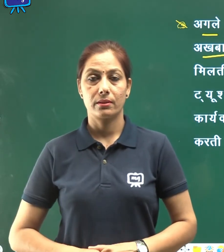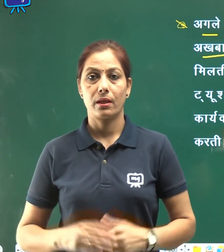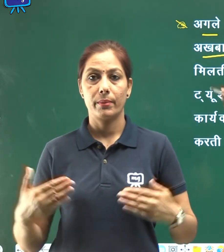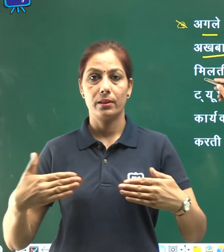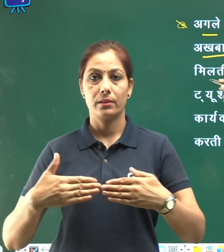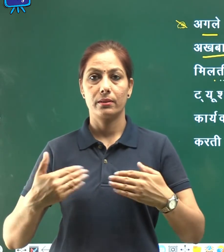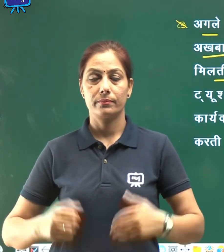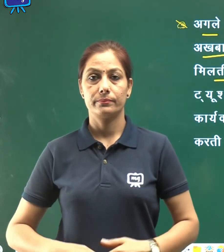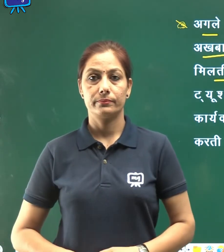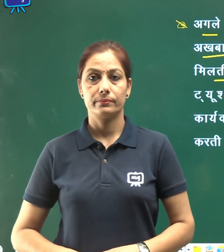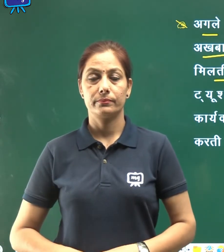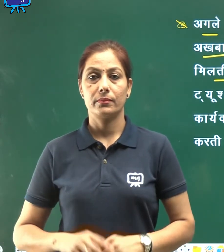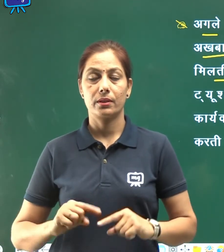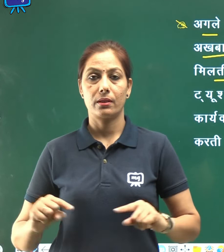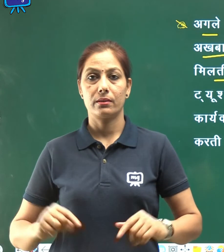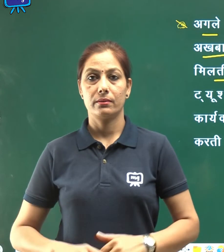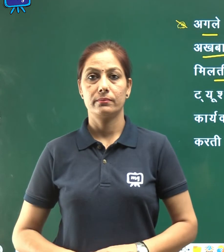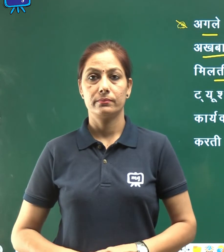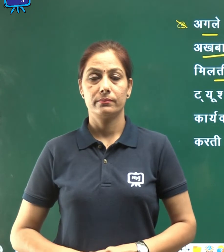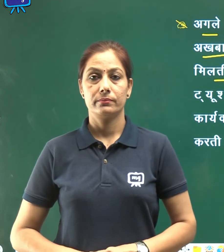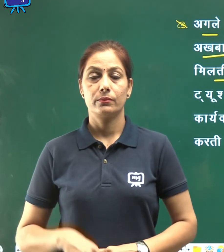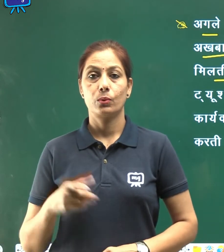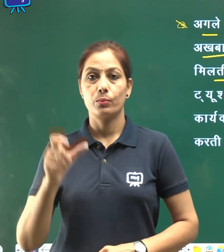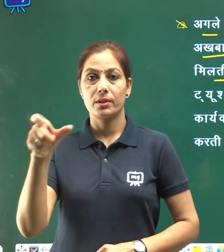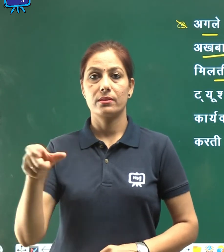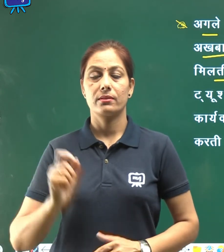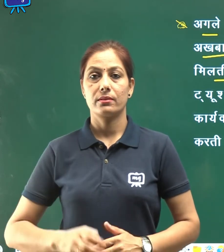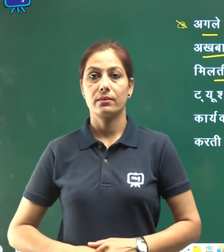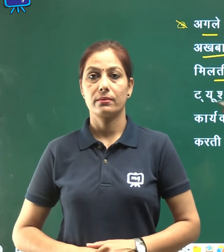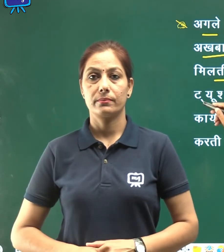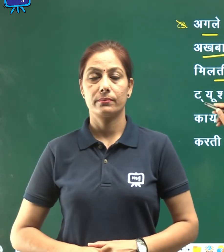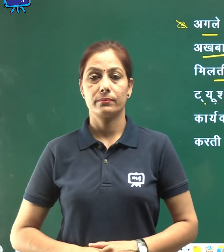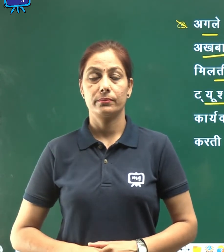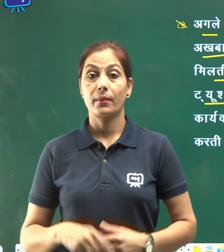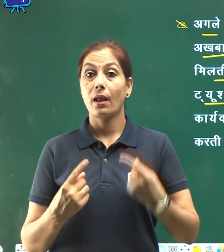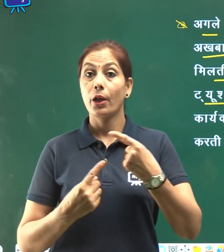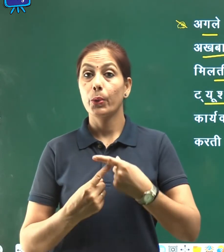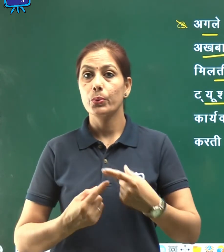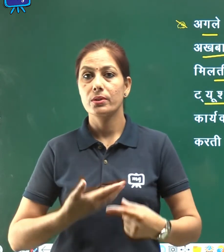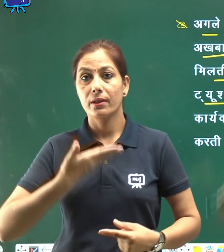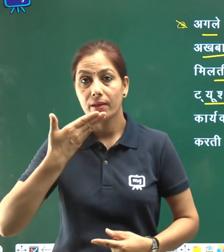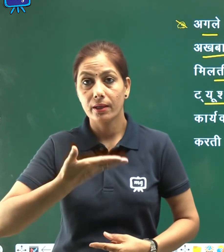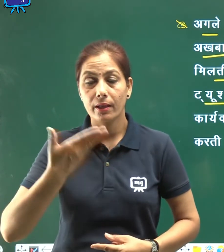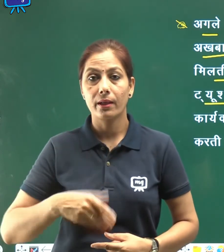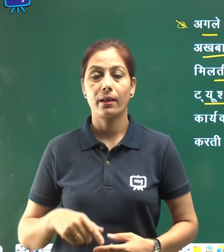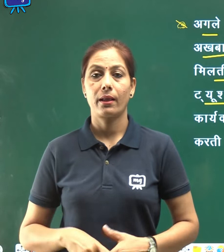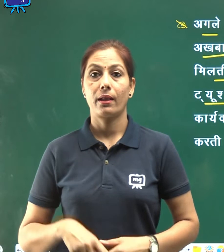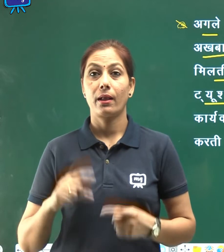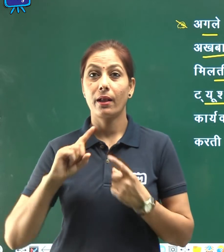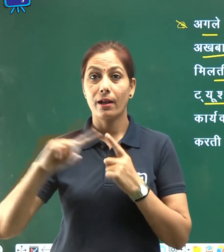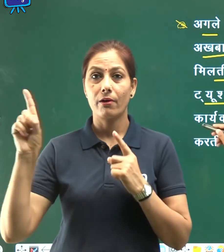मिलती है तथा उनसे ट्यूशन के खिलाफ